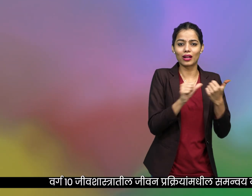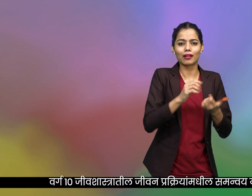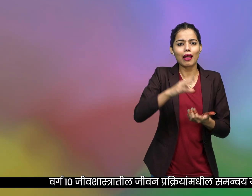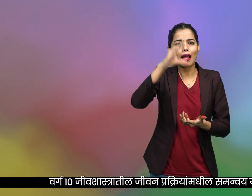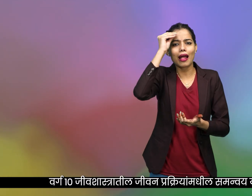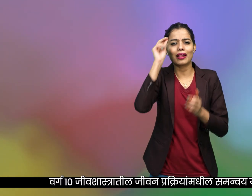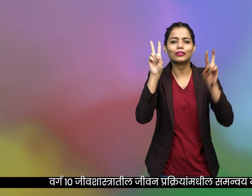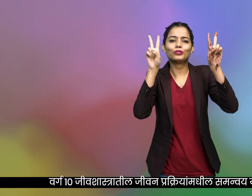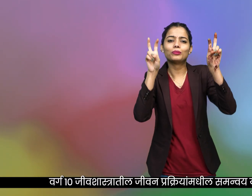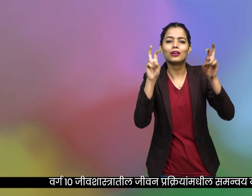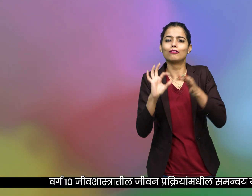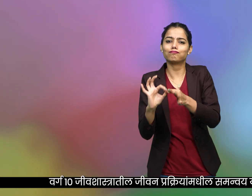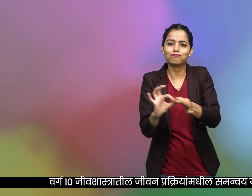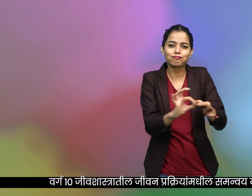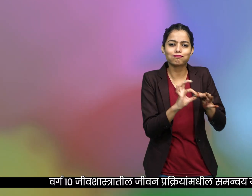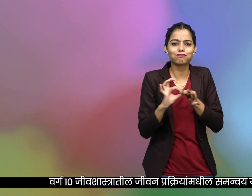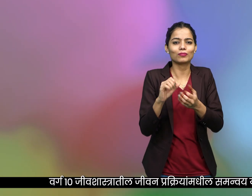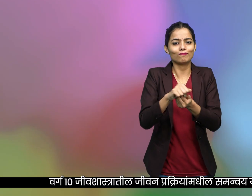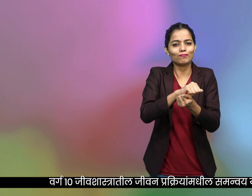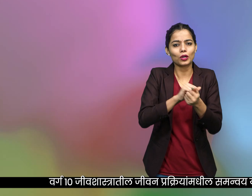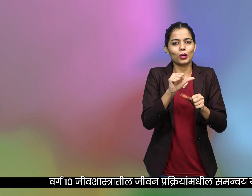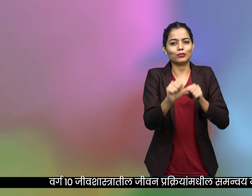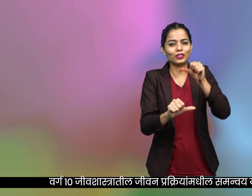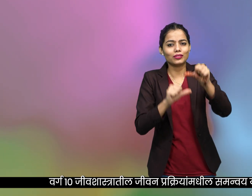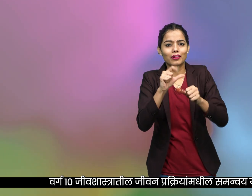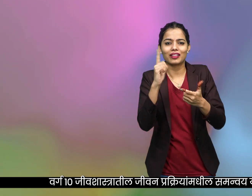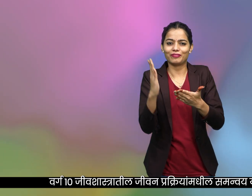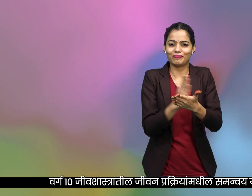जीवशास्त्रातील जीवन प्रक्रियांमधील समन्वय या धड्यातून पचन